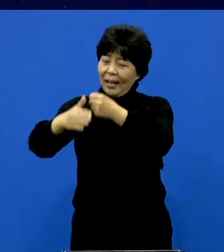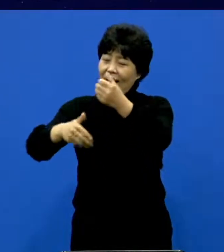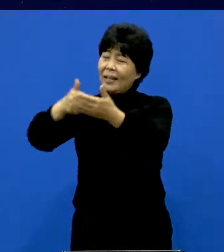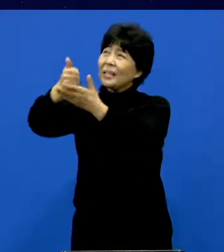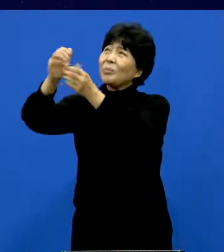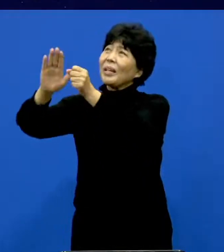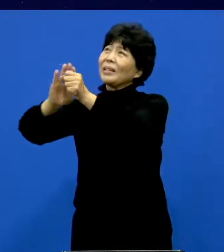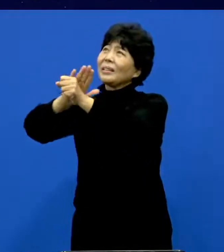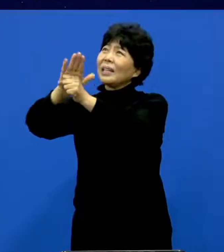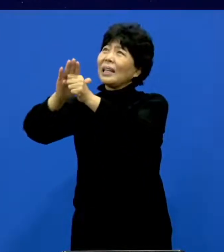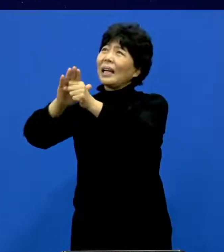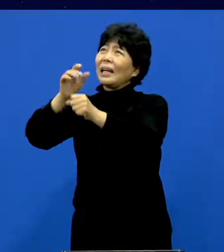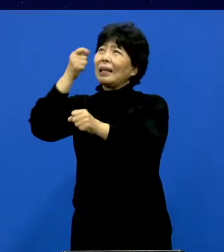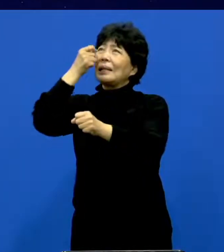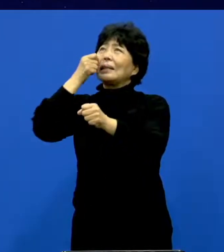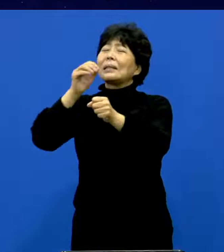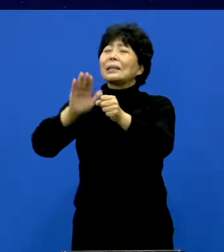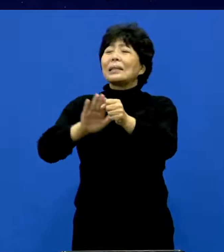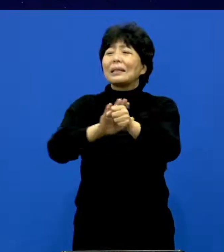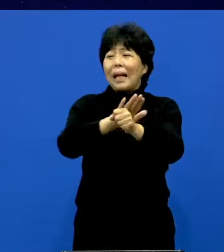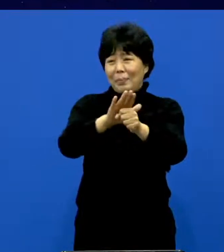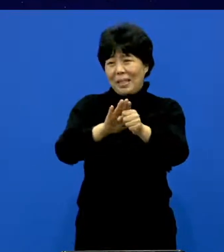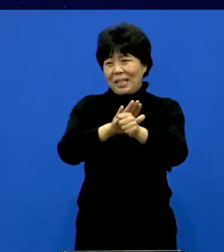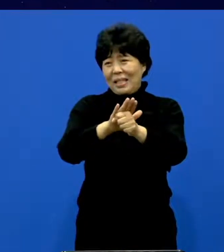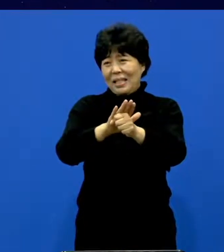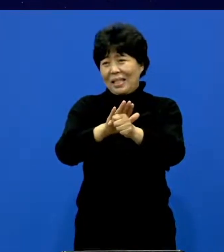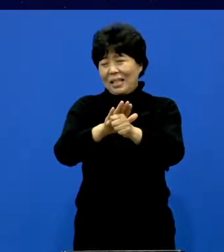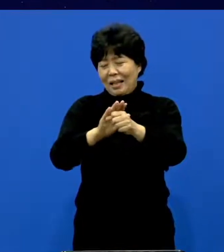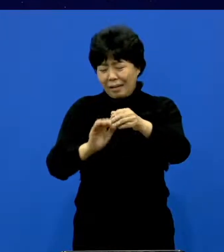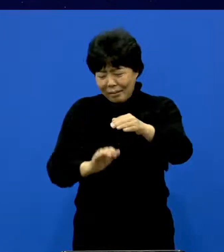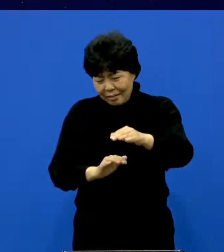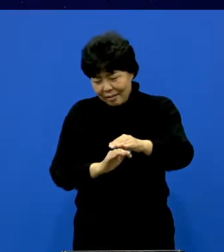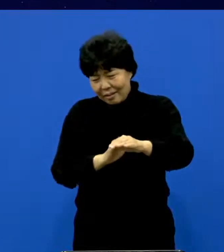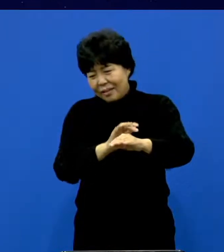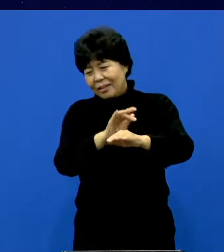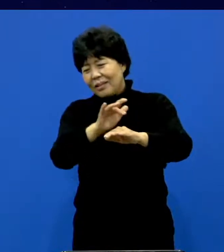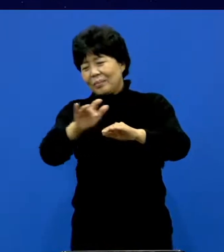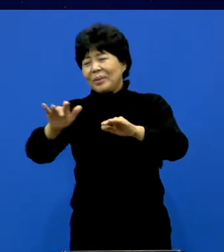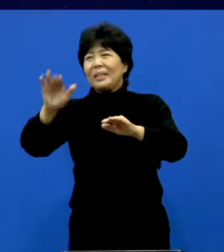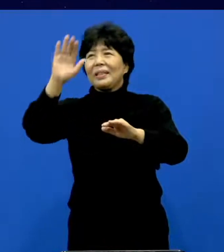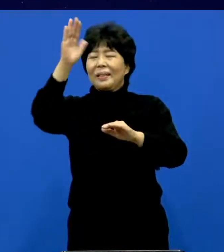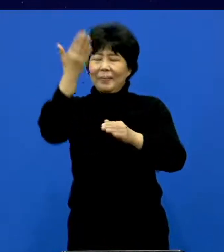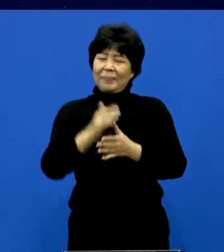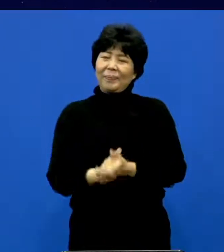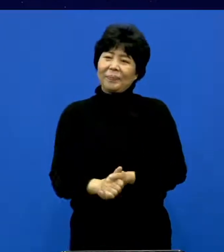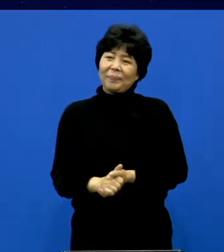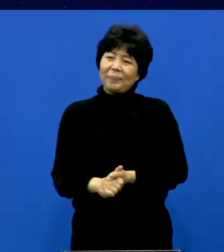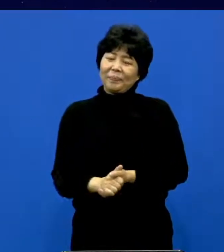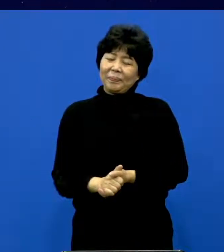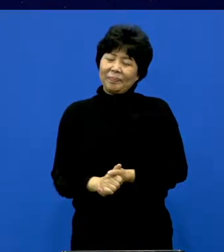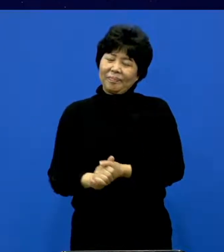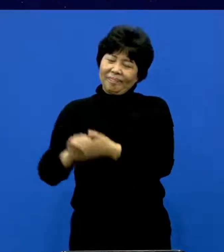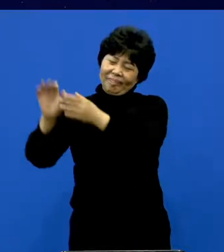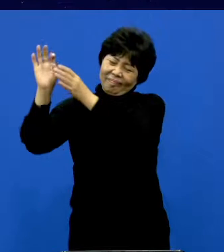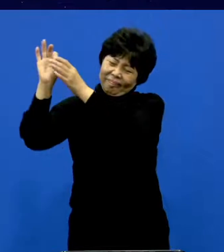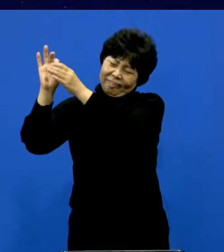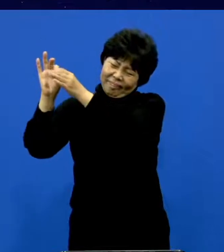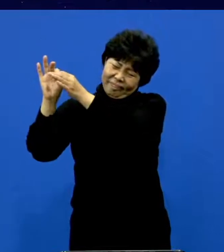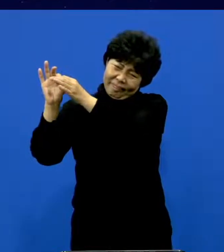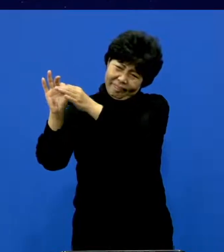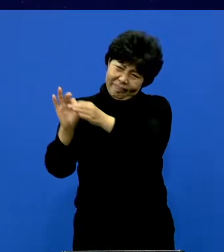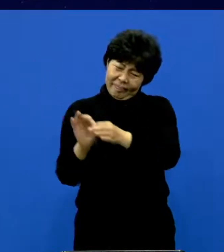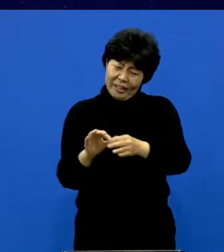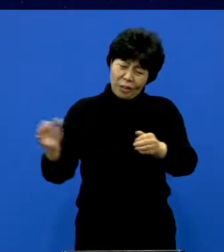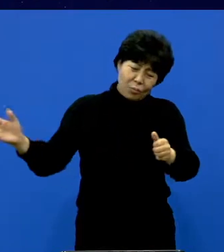안에서 그 하나님의 사랑이 내 안에서 흘러나오는 거죠. 내가 하는 거 아니에요. 그래서 우리는 끊임없이 복음을 붙잡아야 되는